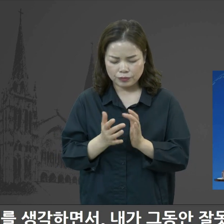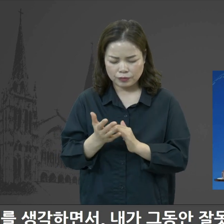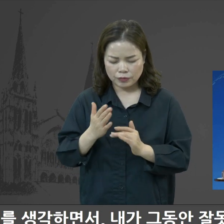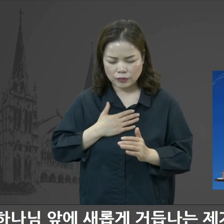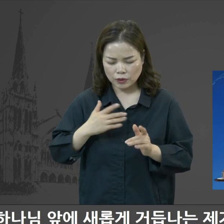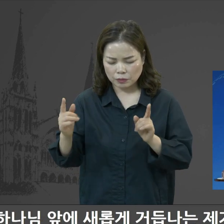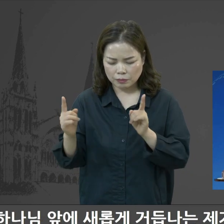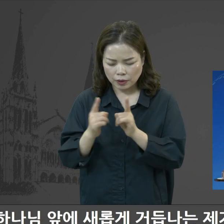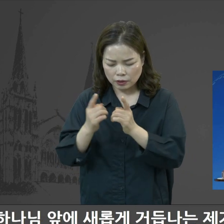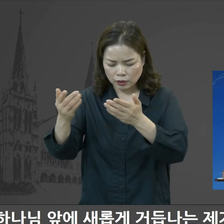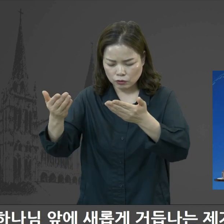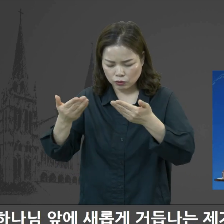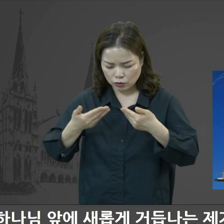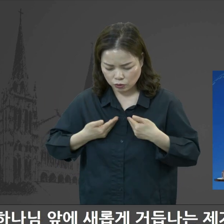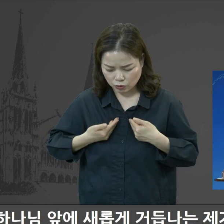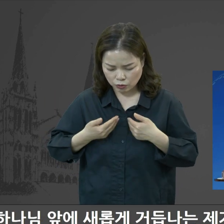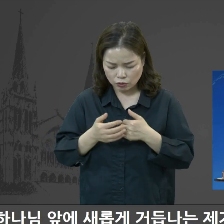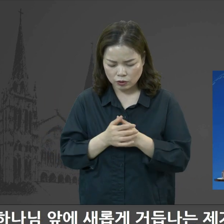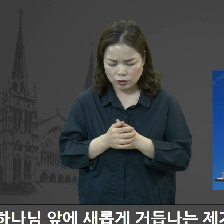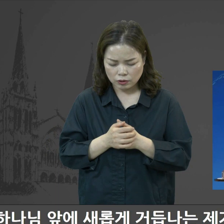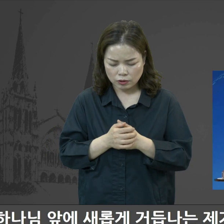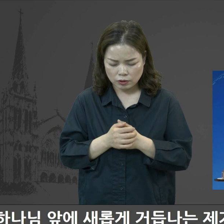저를 만나주시고